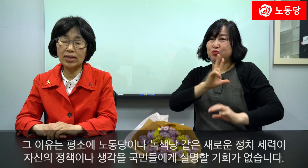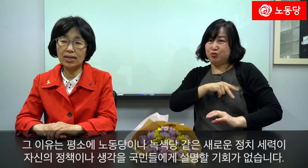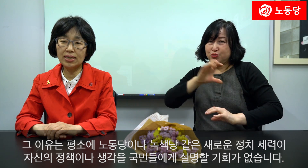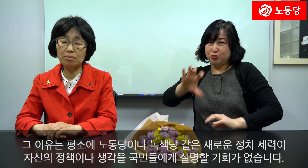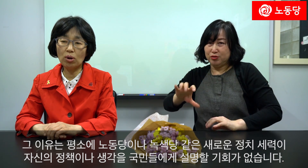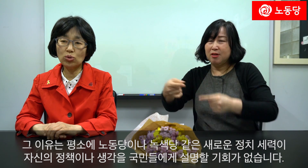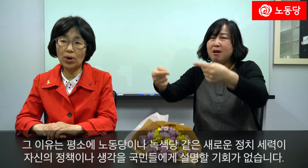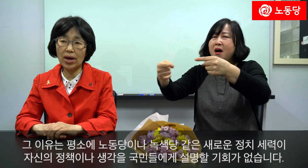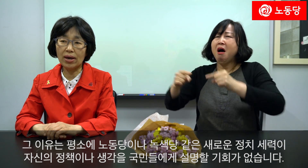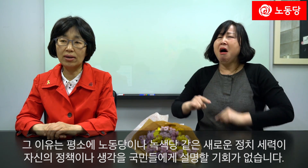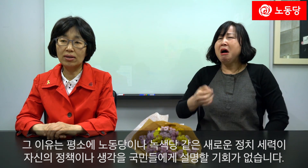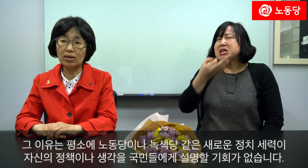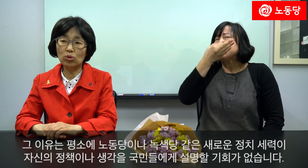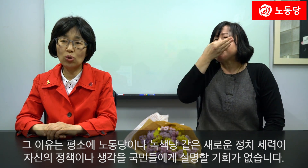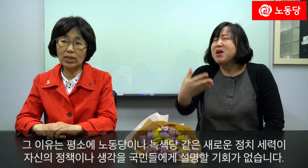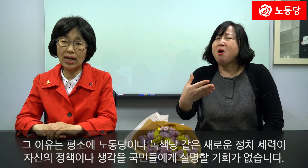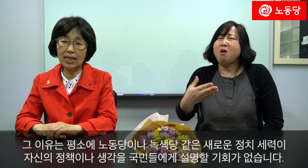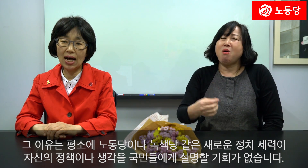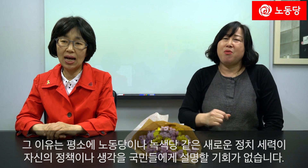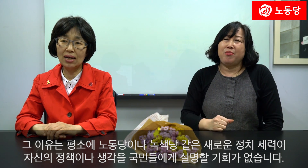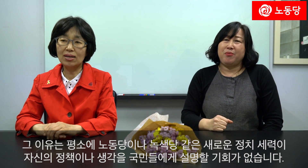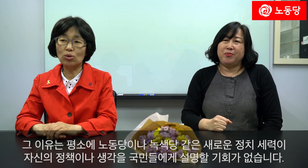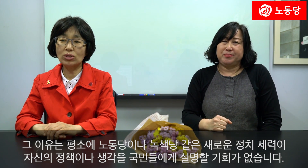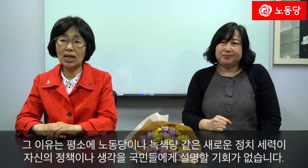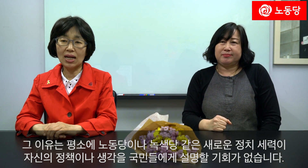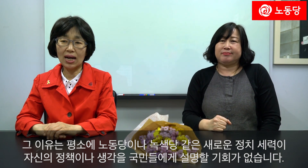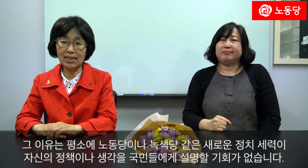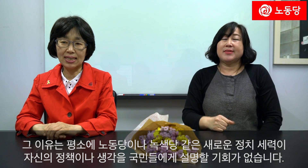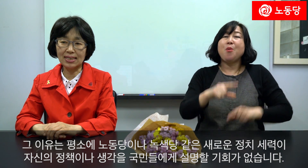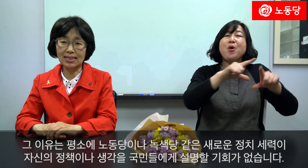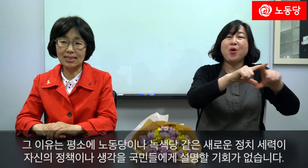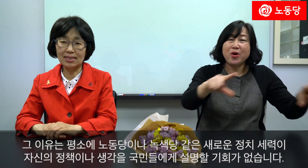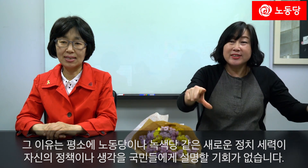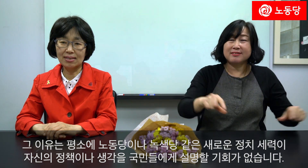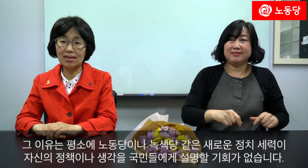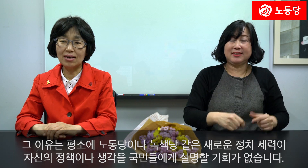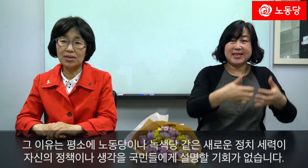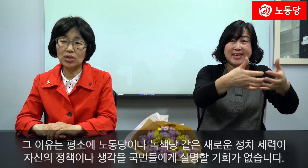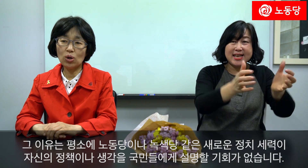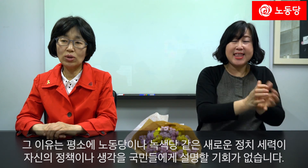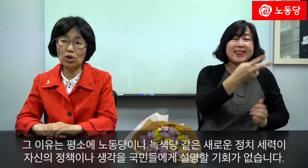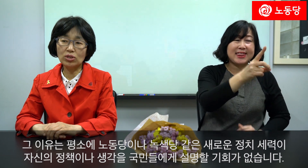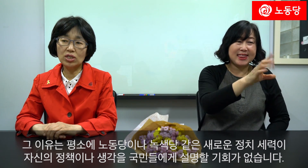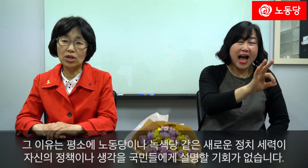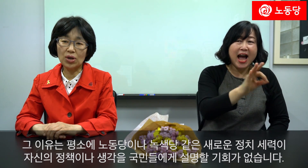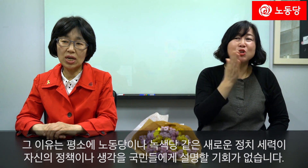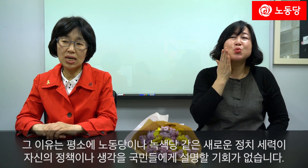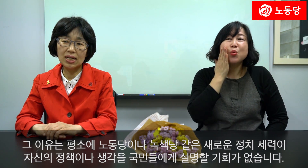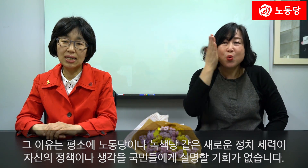그 중에 하나는 평소에 노동당이나 녹색당 같은 새로운